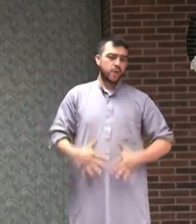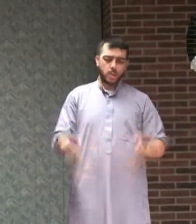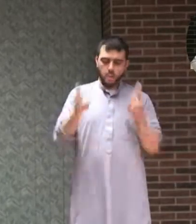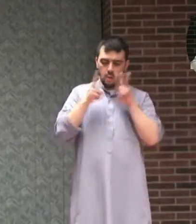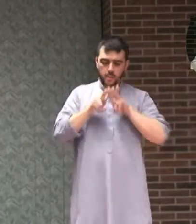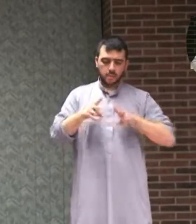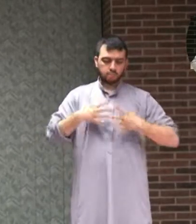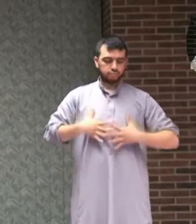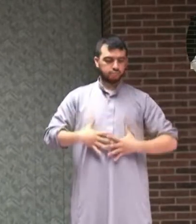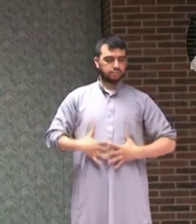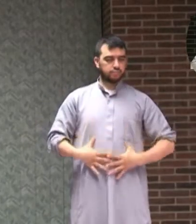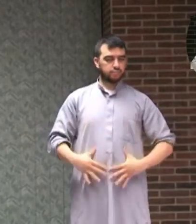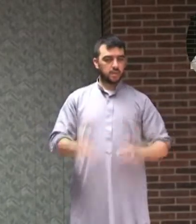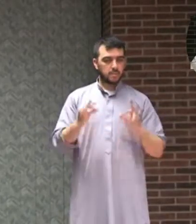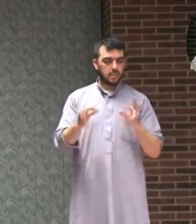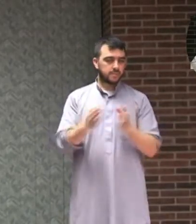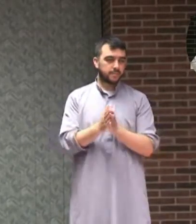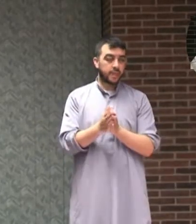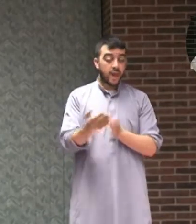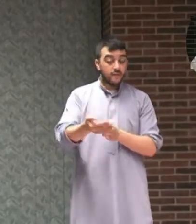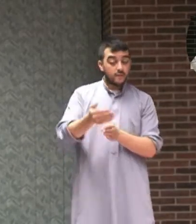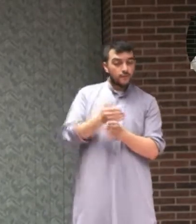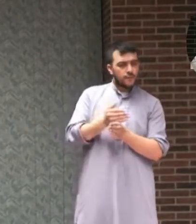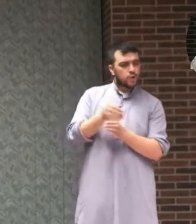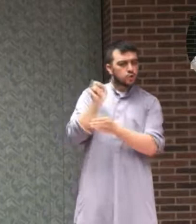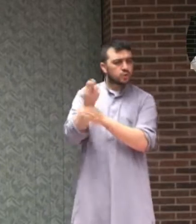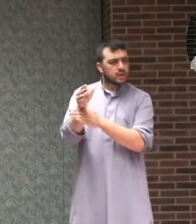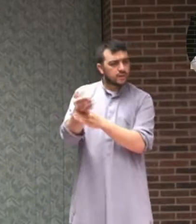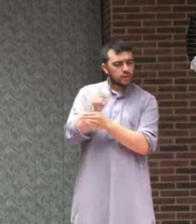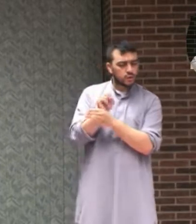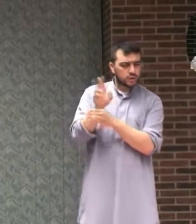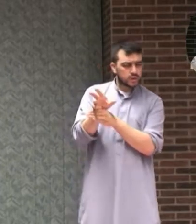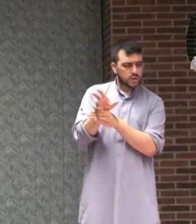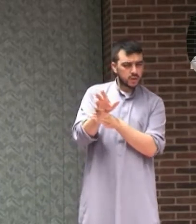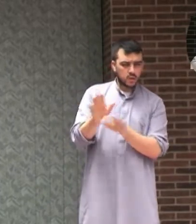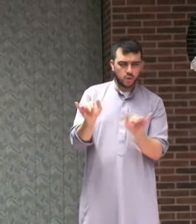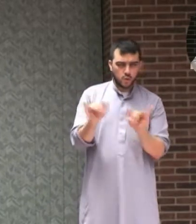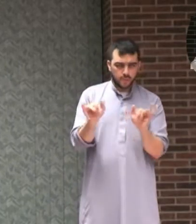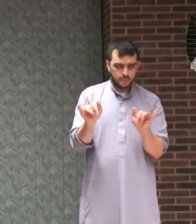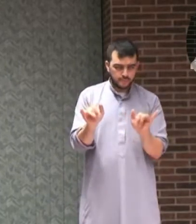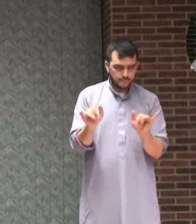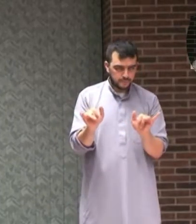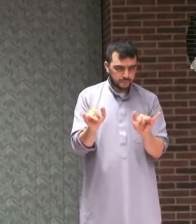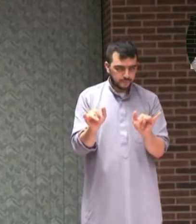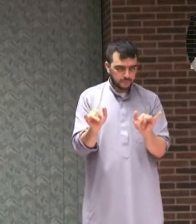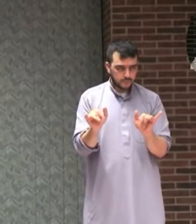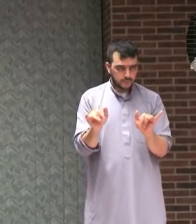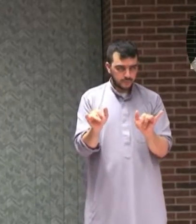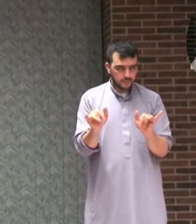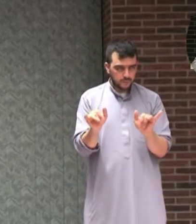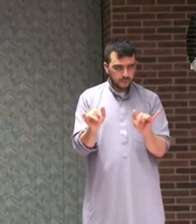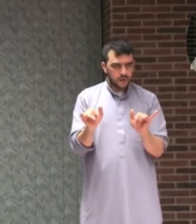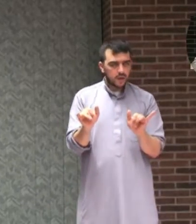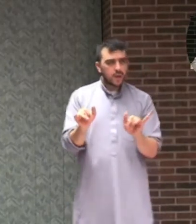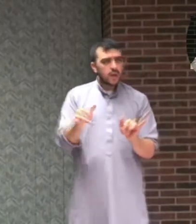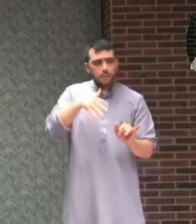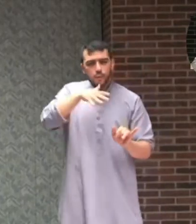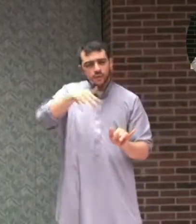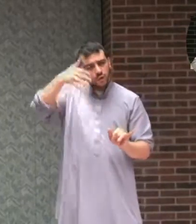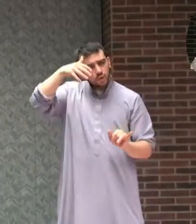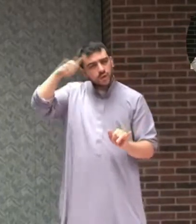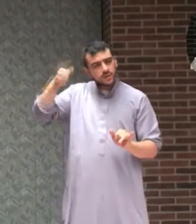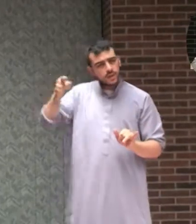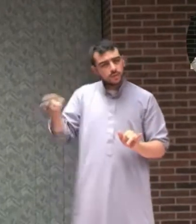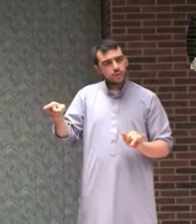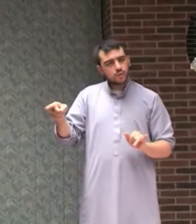Cela avant de sortir de la maison. Également, avant de sortir de la maison, le jour du Eid, il convient aux croyants et il est